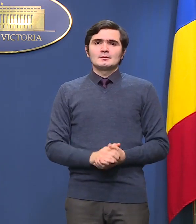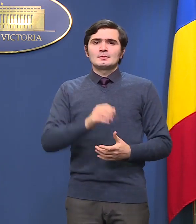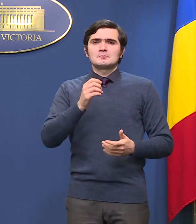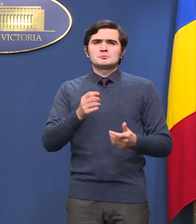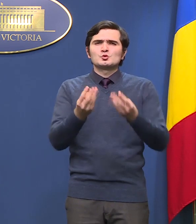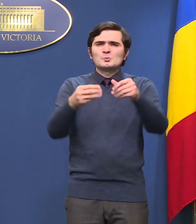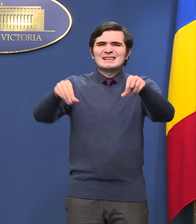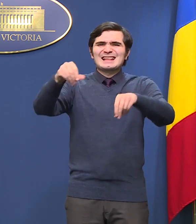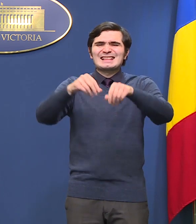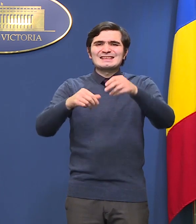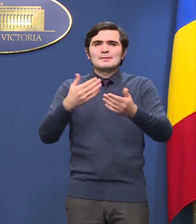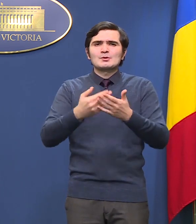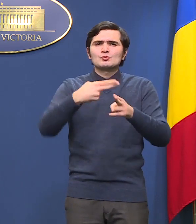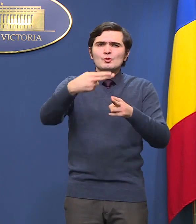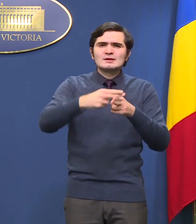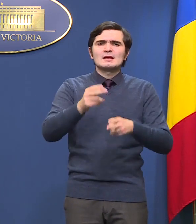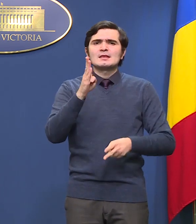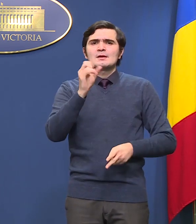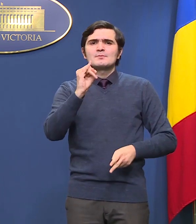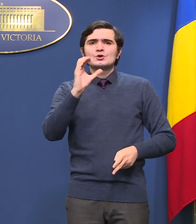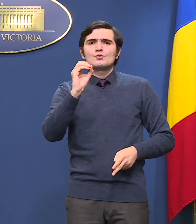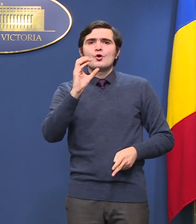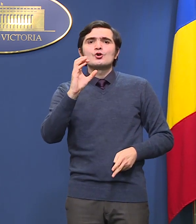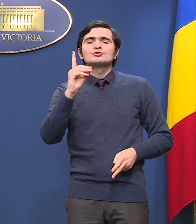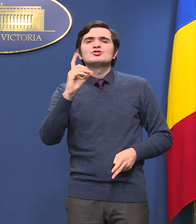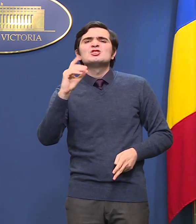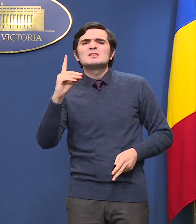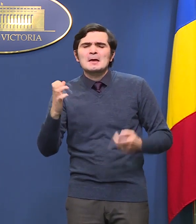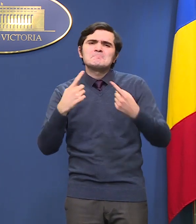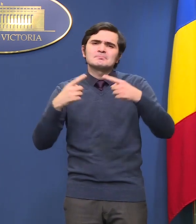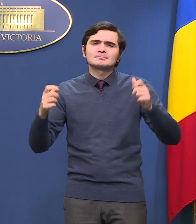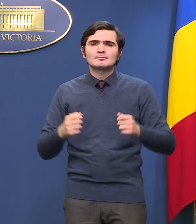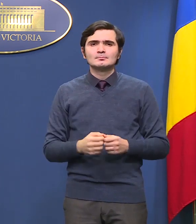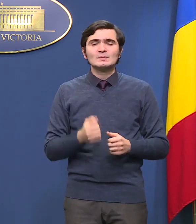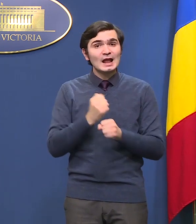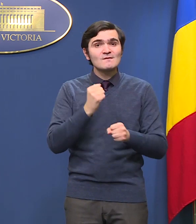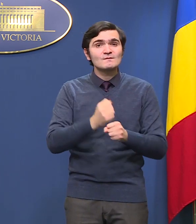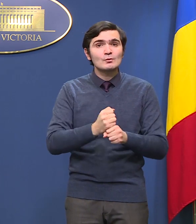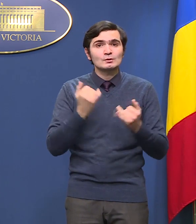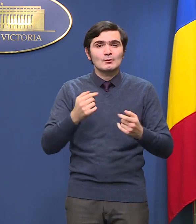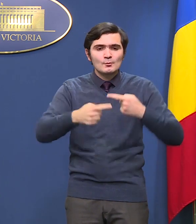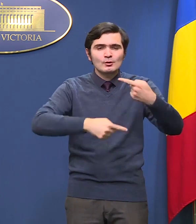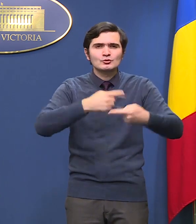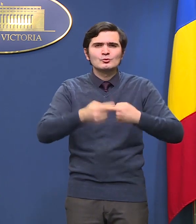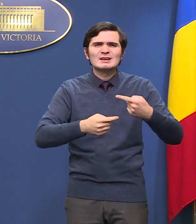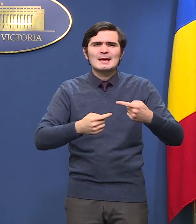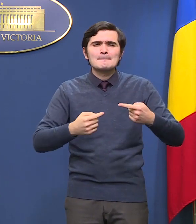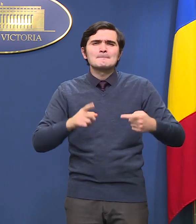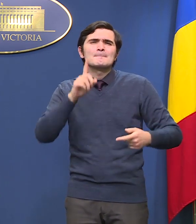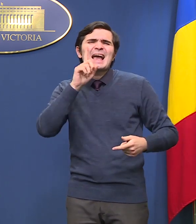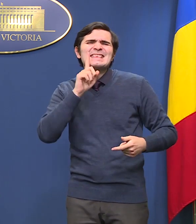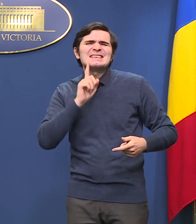biocide, substanțe dezinfectante. Am simplificat procedurile la maxim pentru a